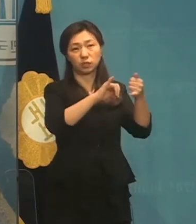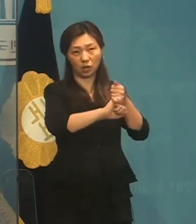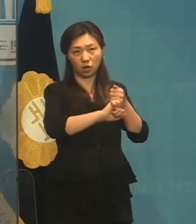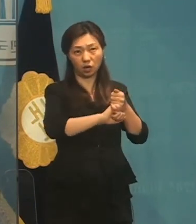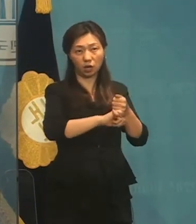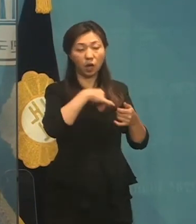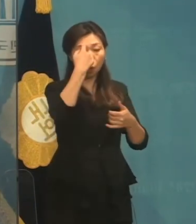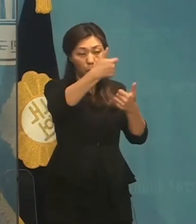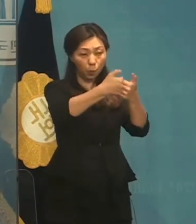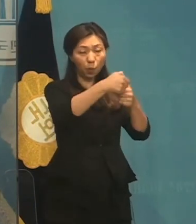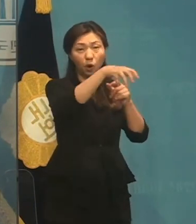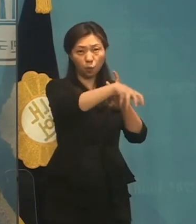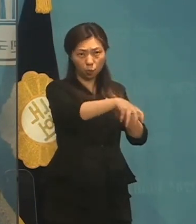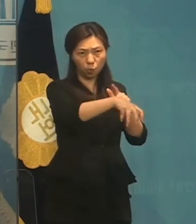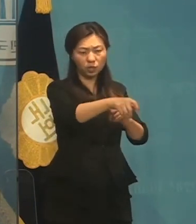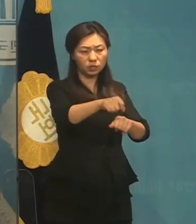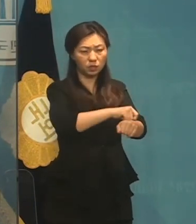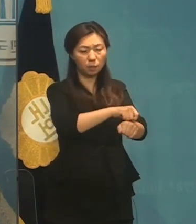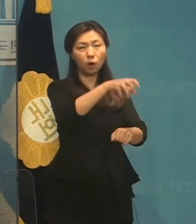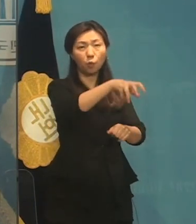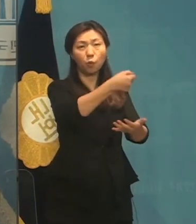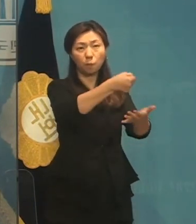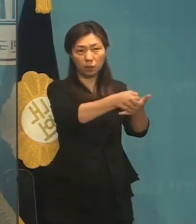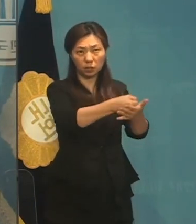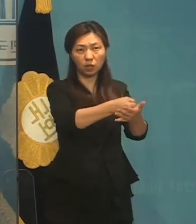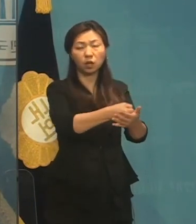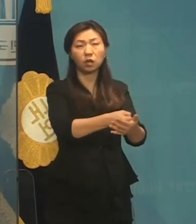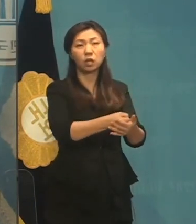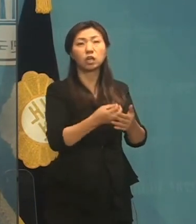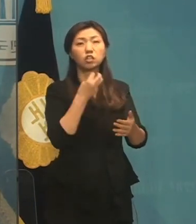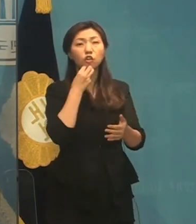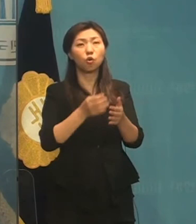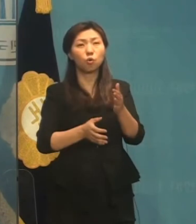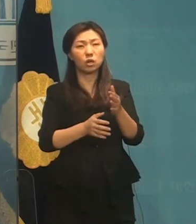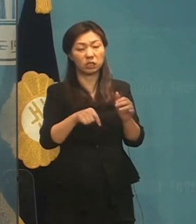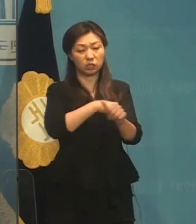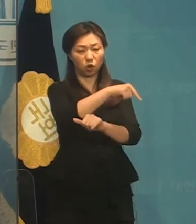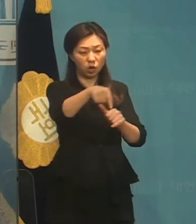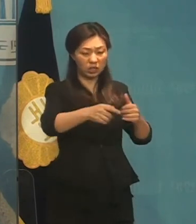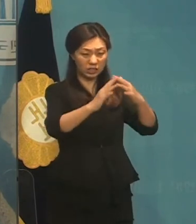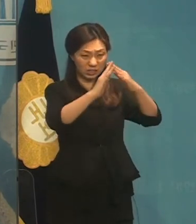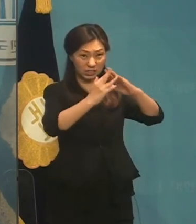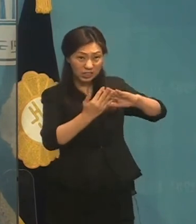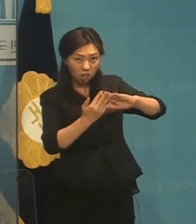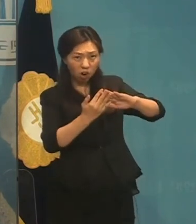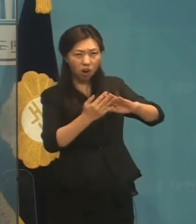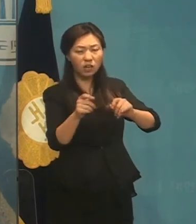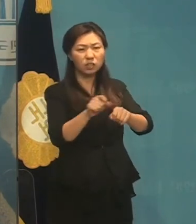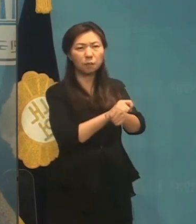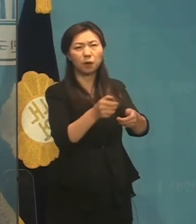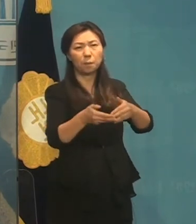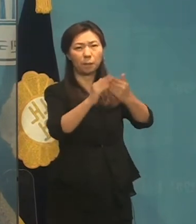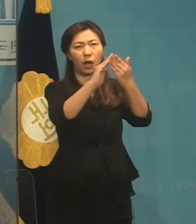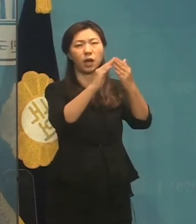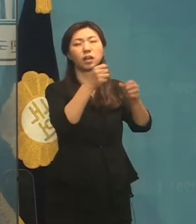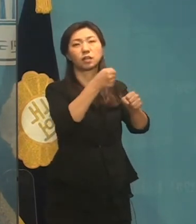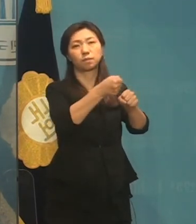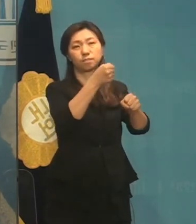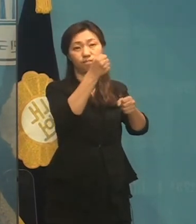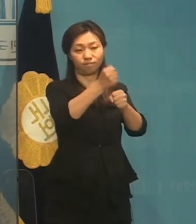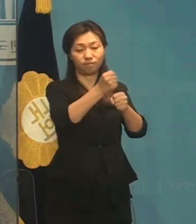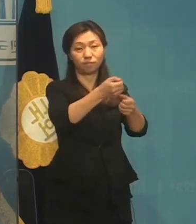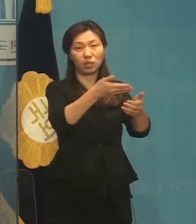접경지원청을 특별행정기관으로 설치하고 낙후된 SOC를 집중적으로 마련하겠습니다. 셋째,